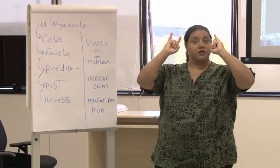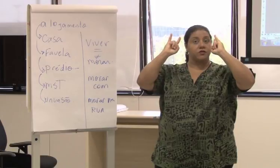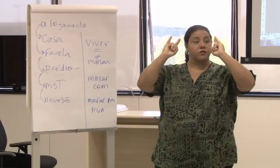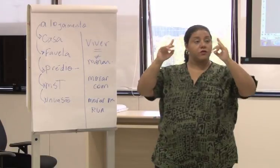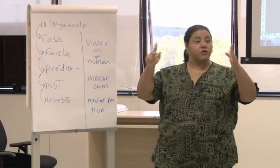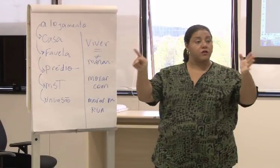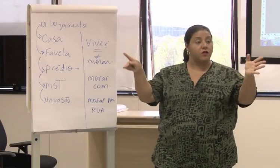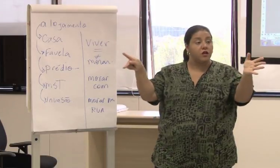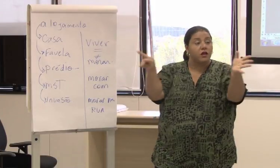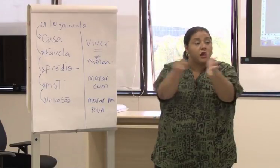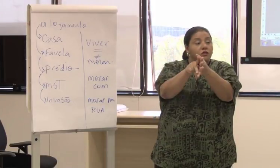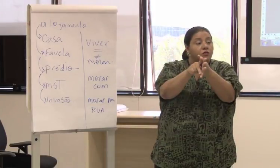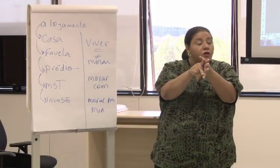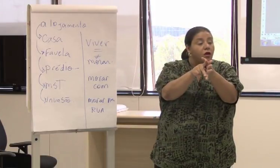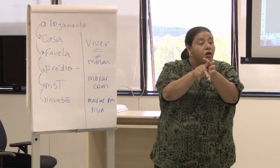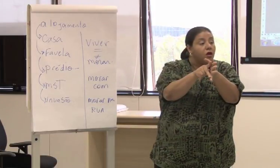Prédio. Que isso?